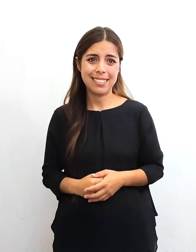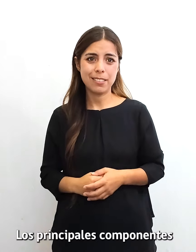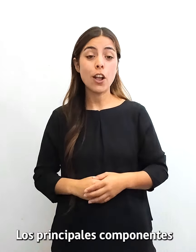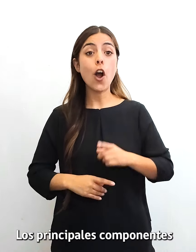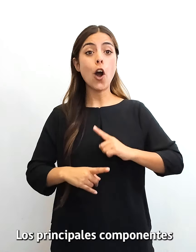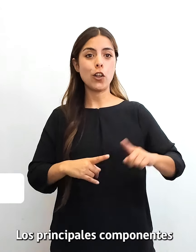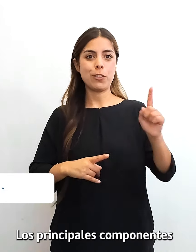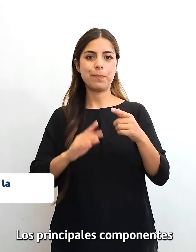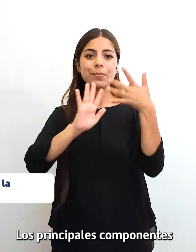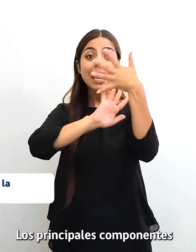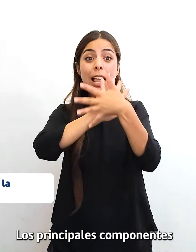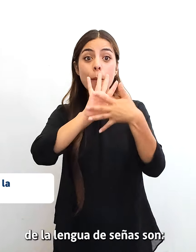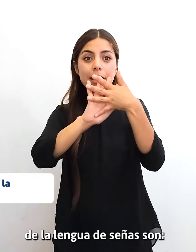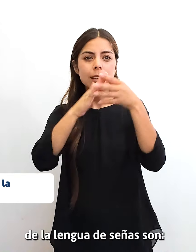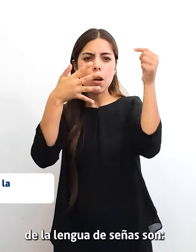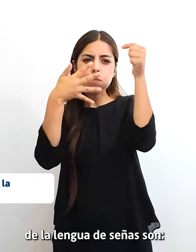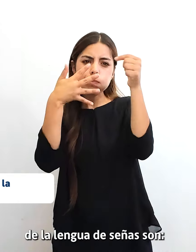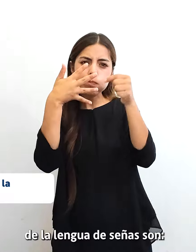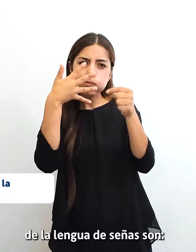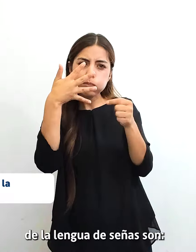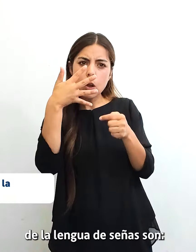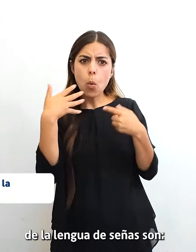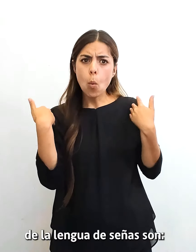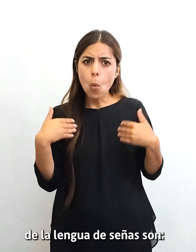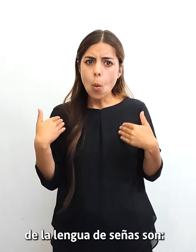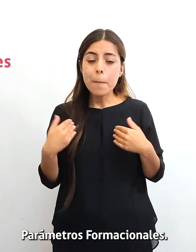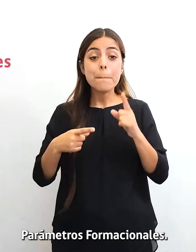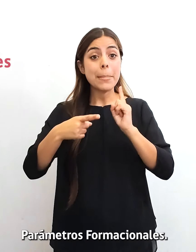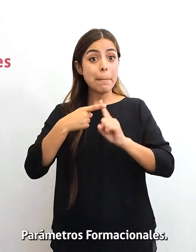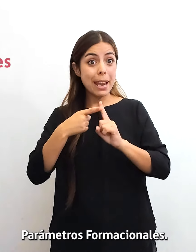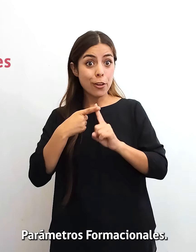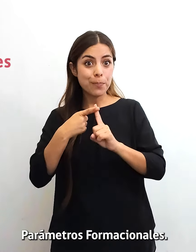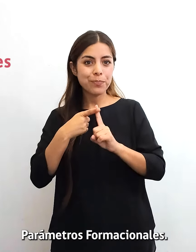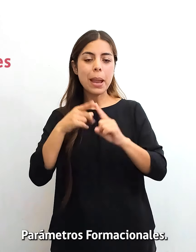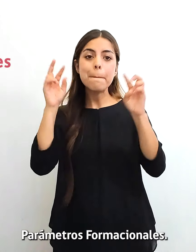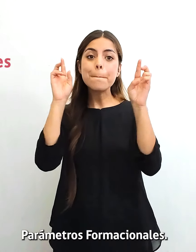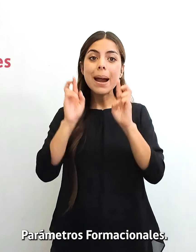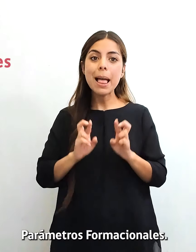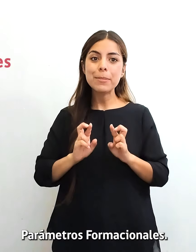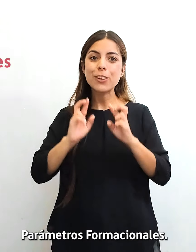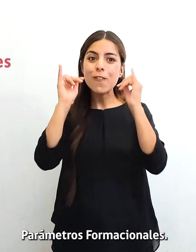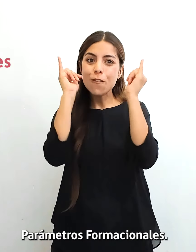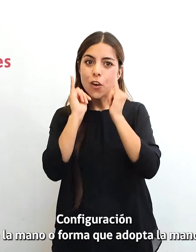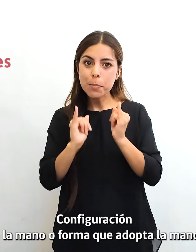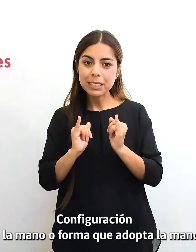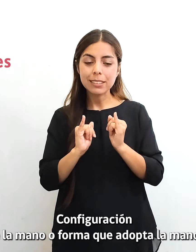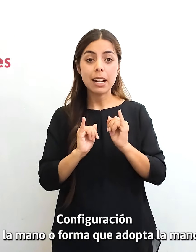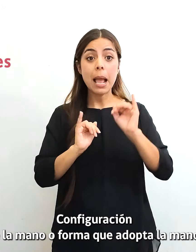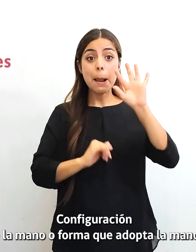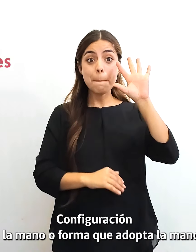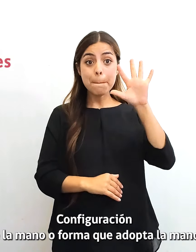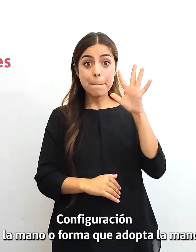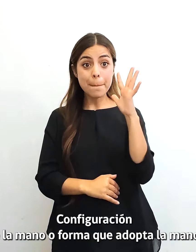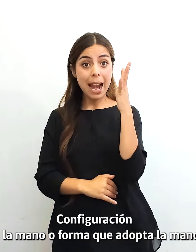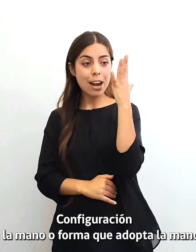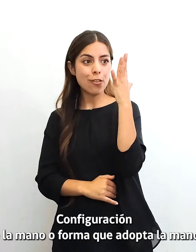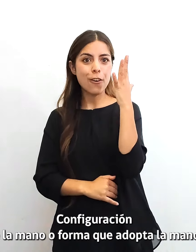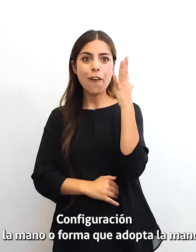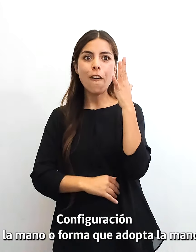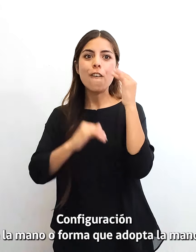Los principales componentes de la lengua de señas son parámetros formacionales, configuración de la mano o forma que adopta la